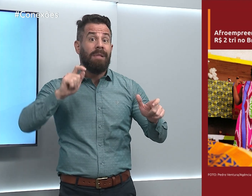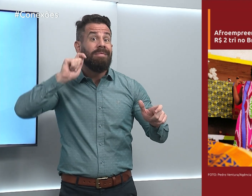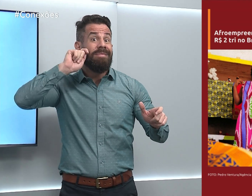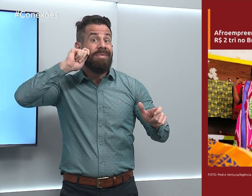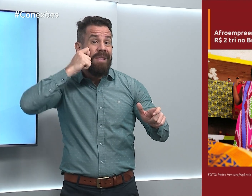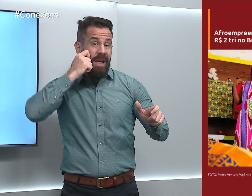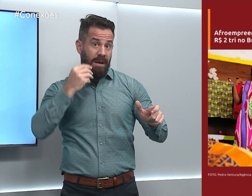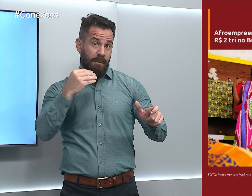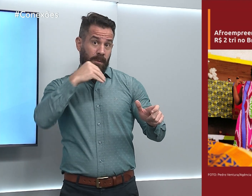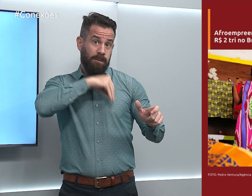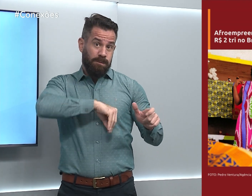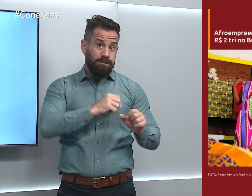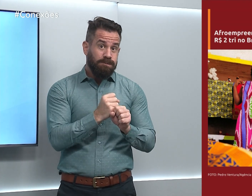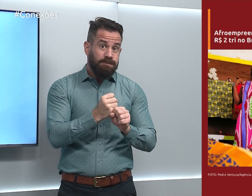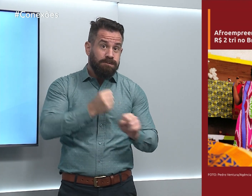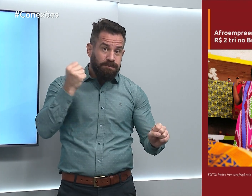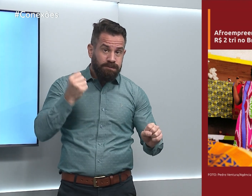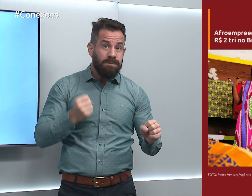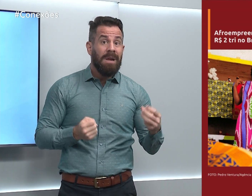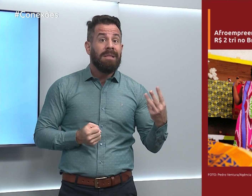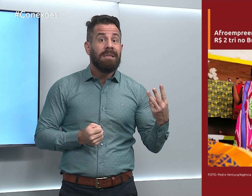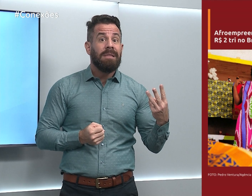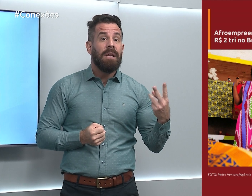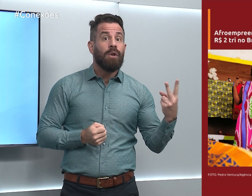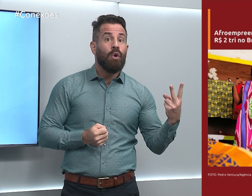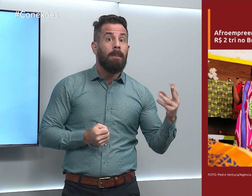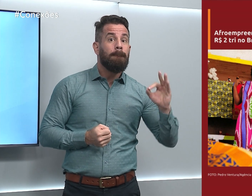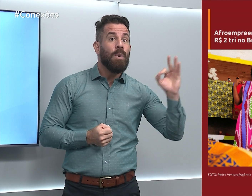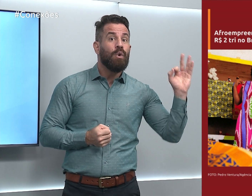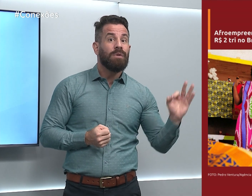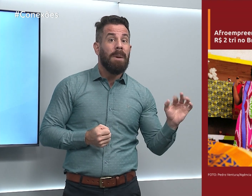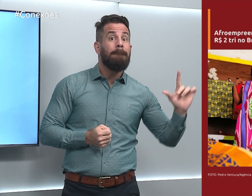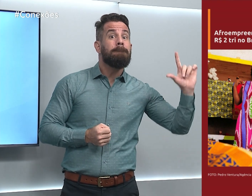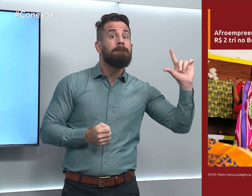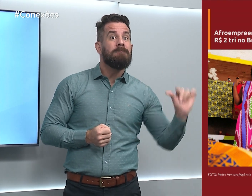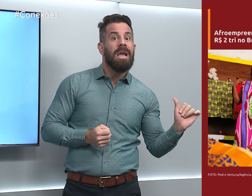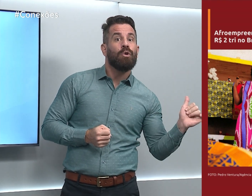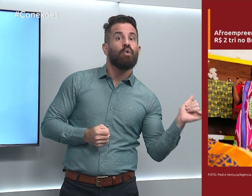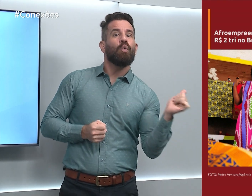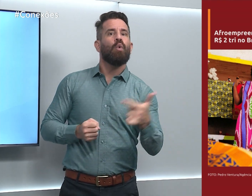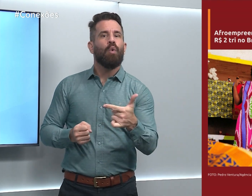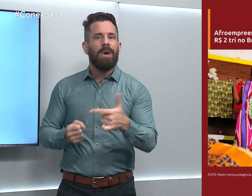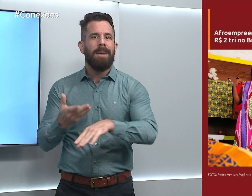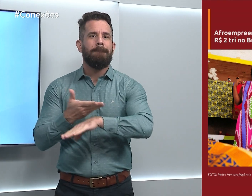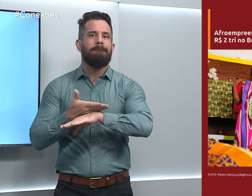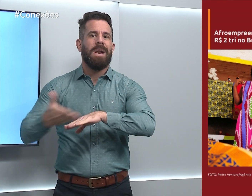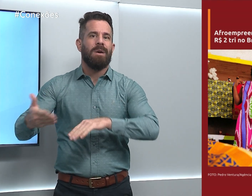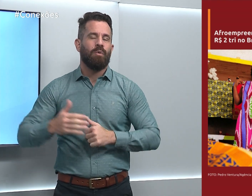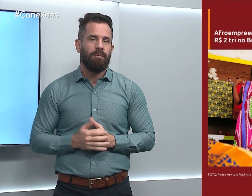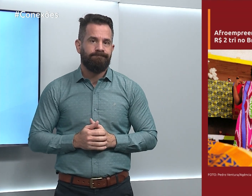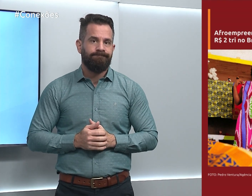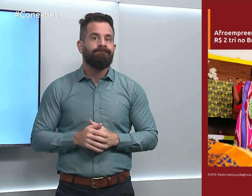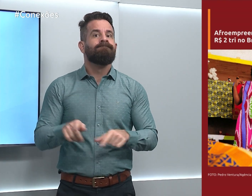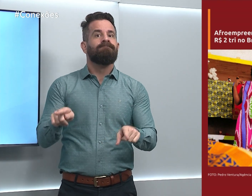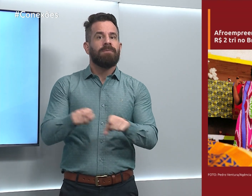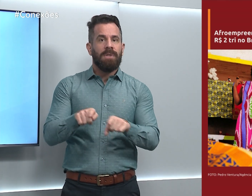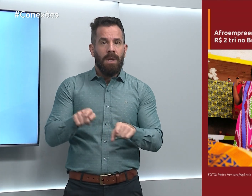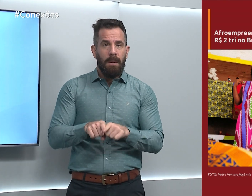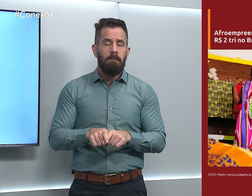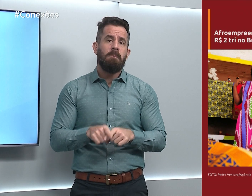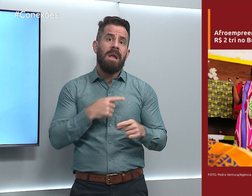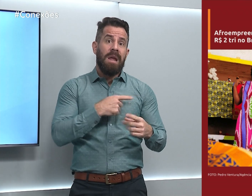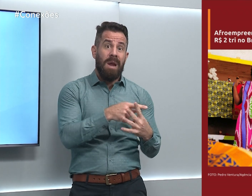que o de empresários brancos. Outro desafio apontado pelo estudo é que apenas 2 de cada 4